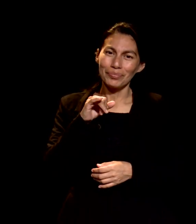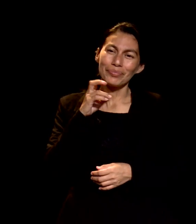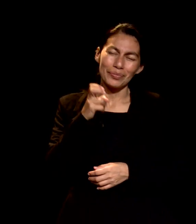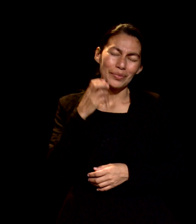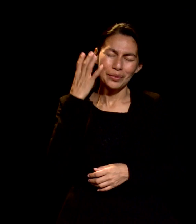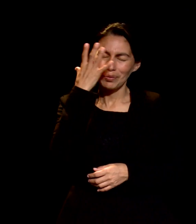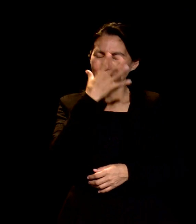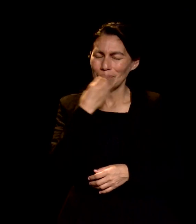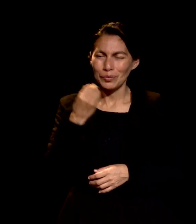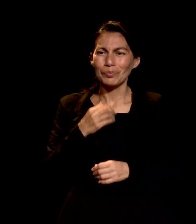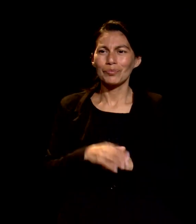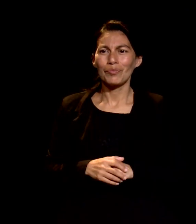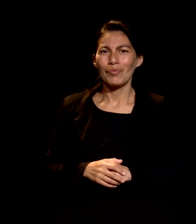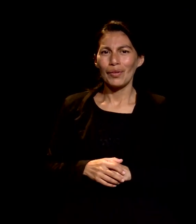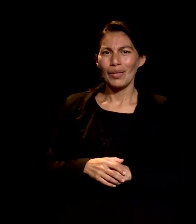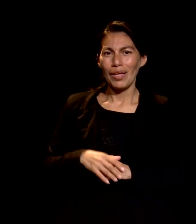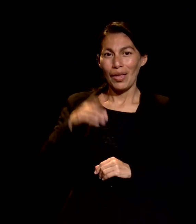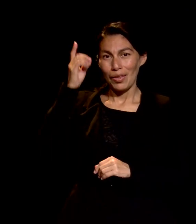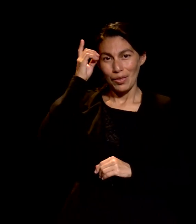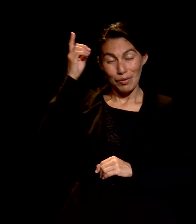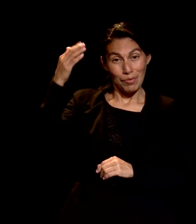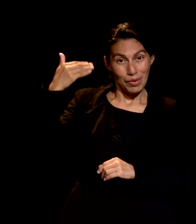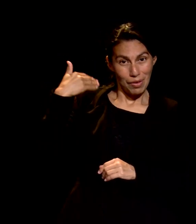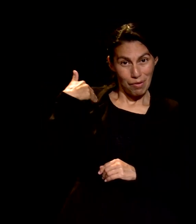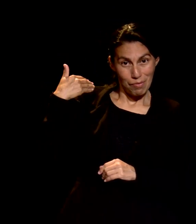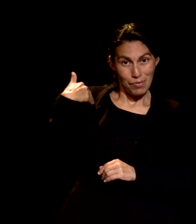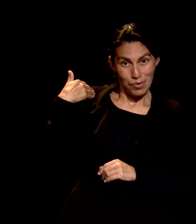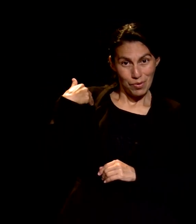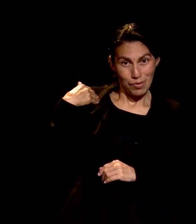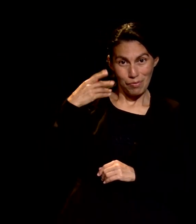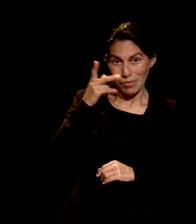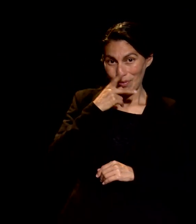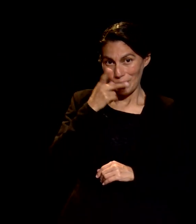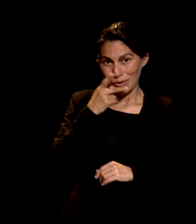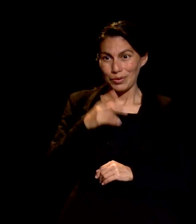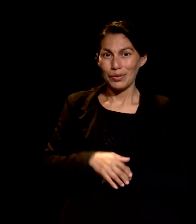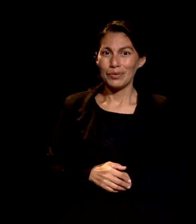maravilloso. Sí, un llamado al señor para ser pastor.